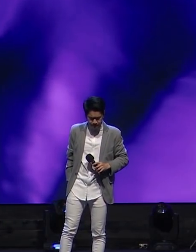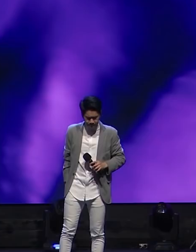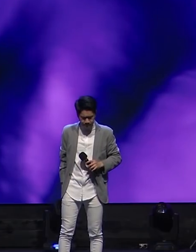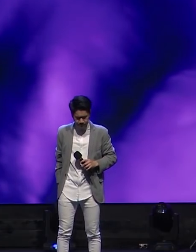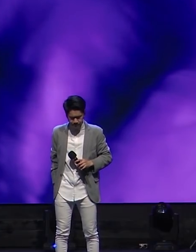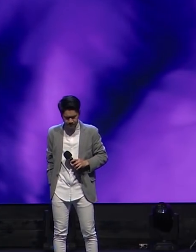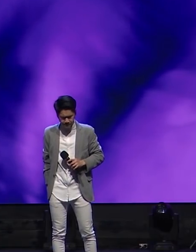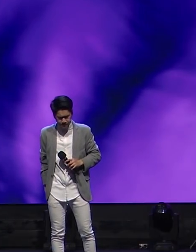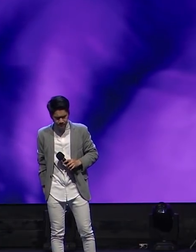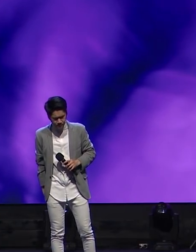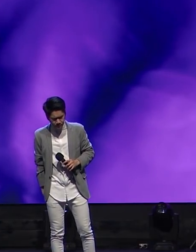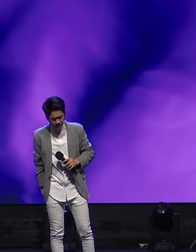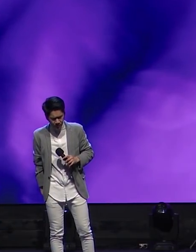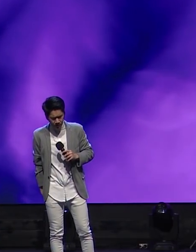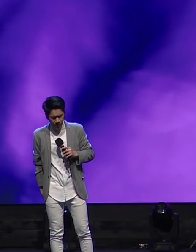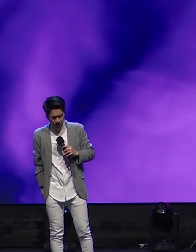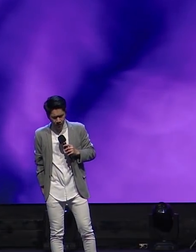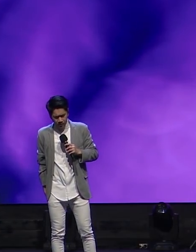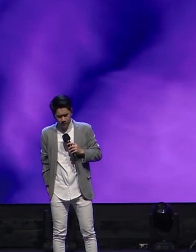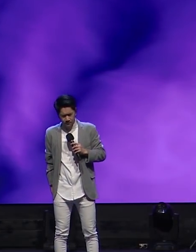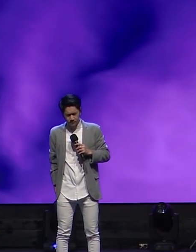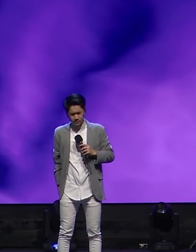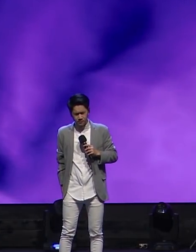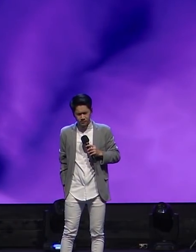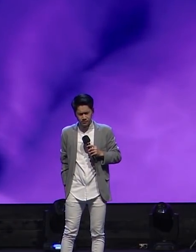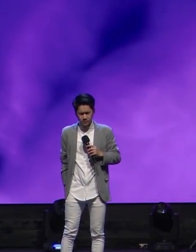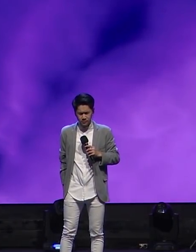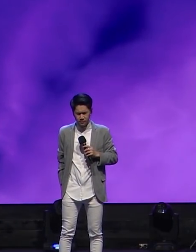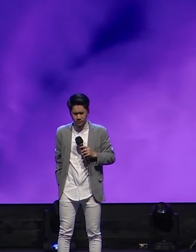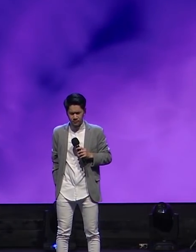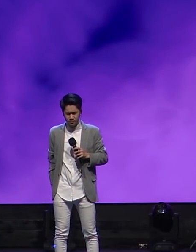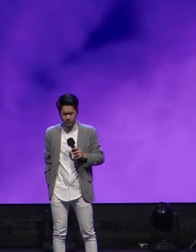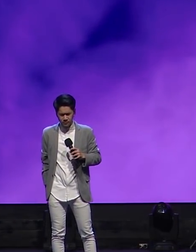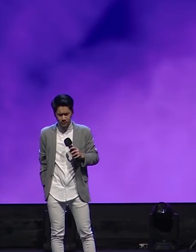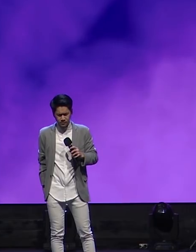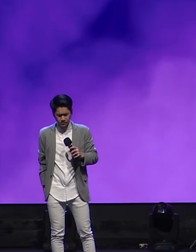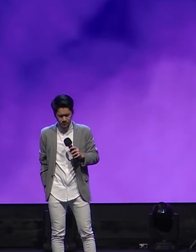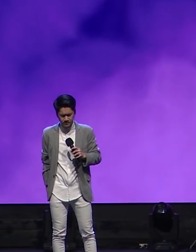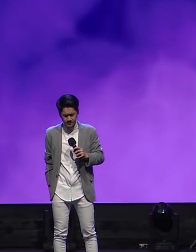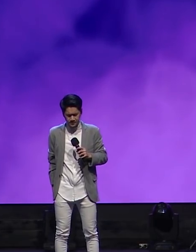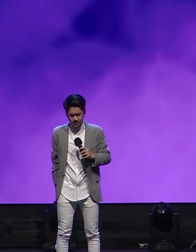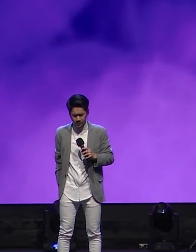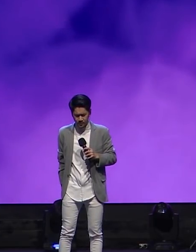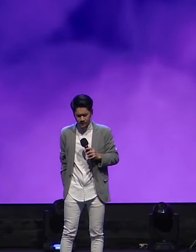Kami kan tenang